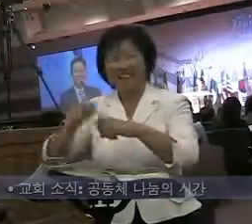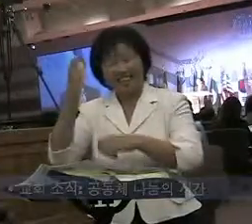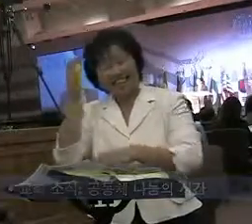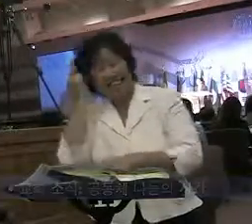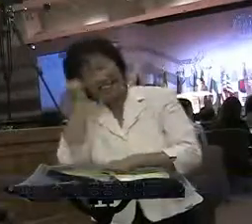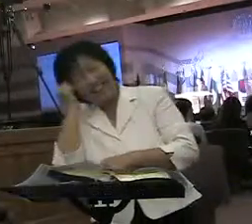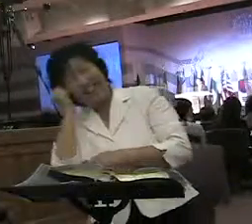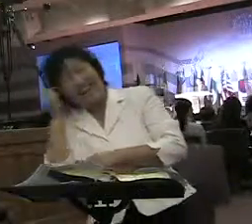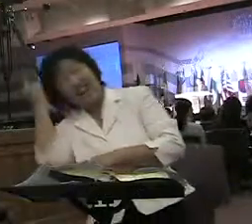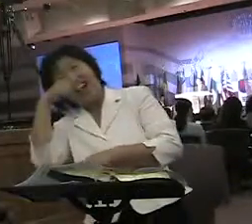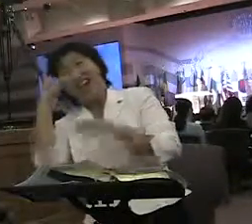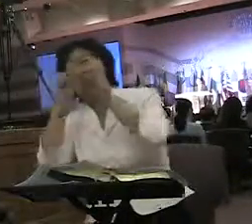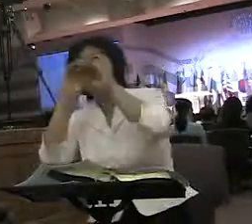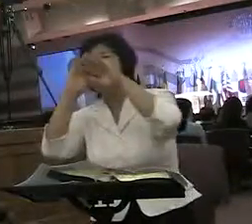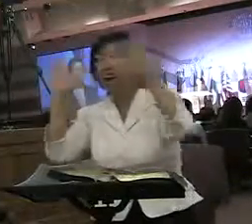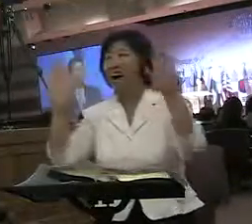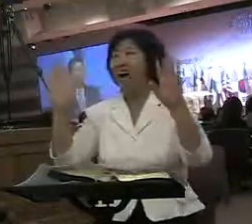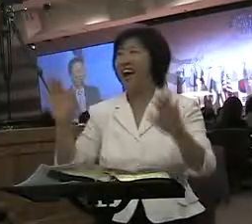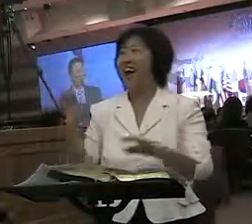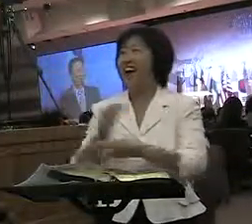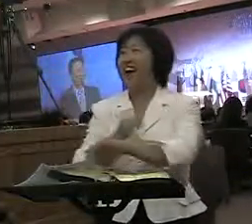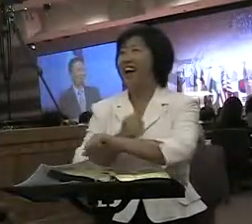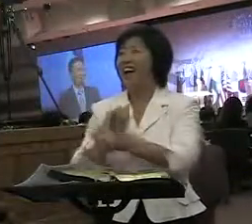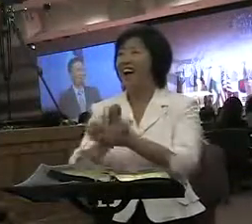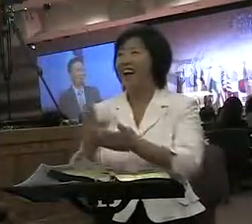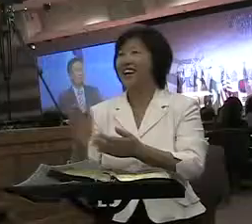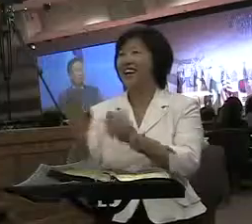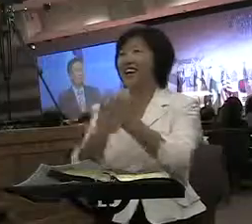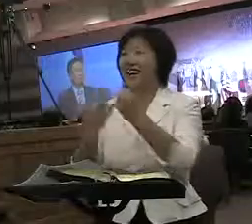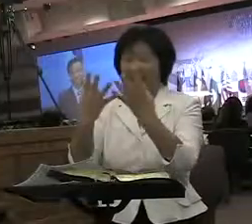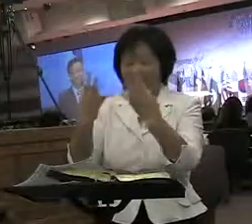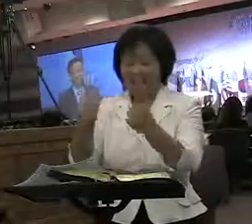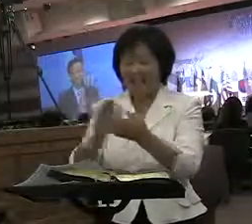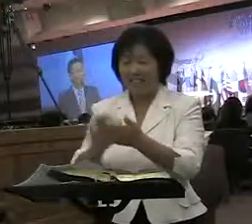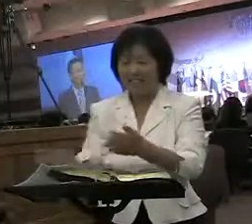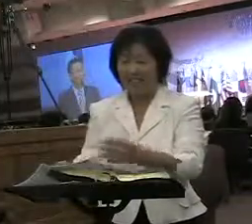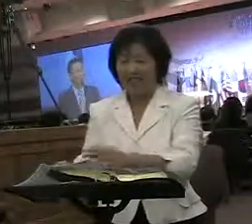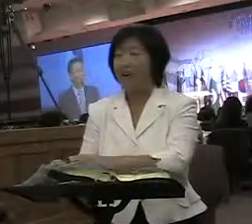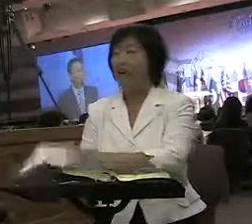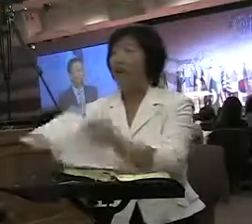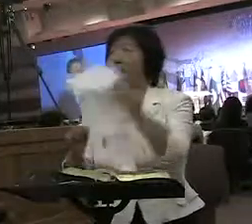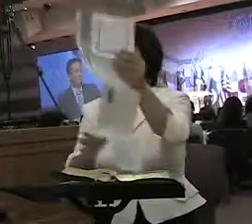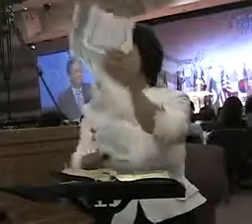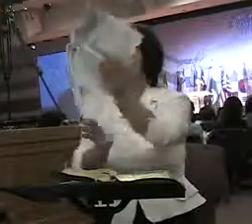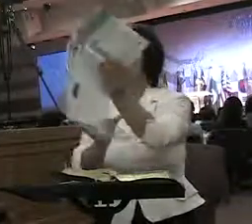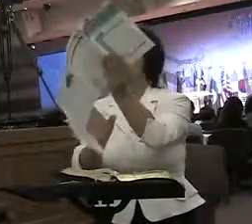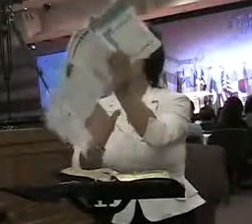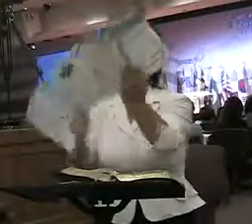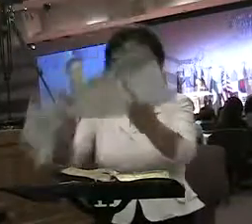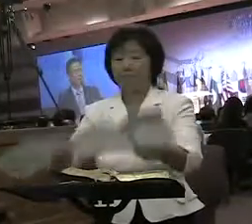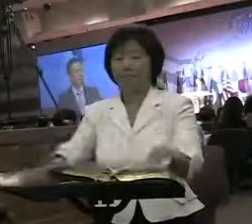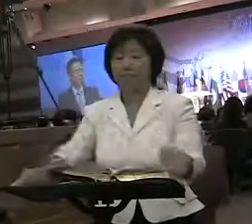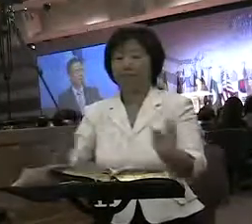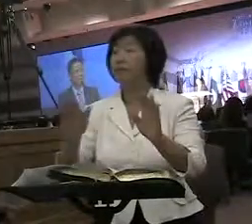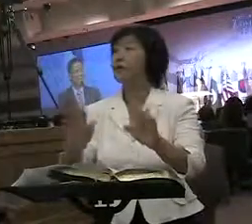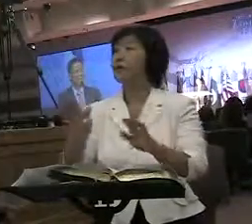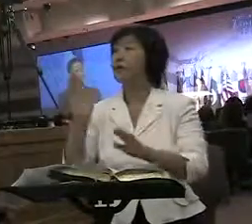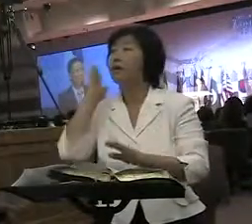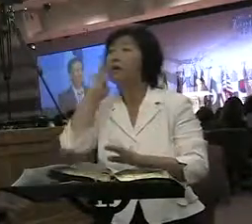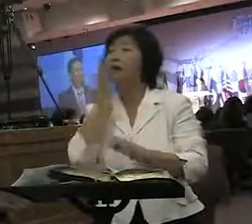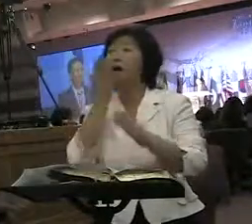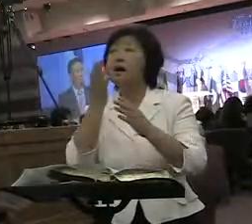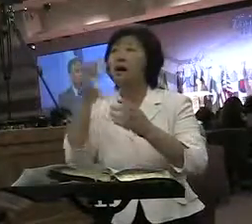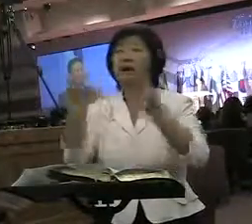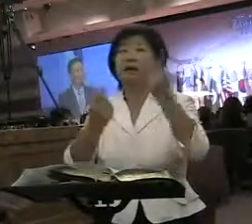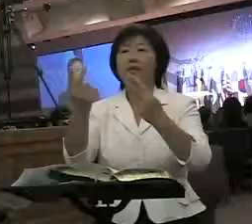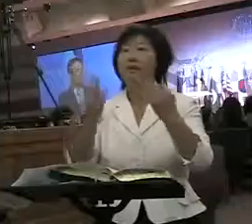큰 차이를 나타내고 은혜가 많습니다. 오늘 특별히 보니까 저쪽에 우리 농아인